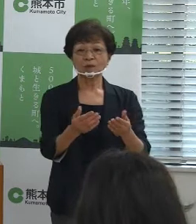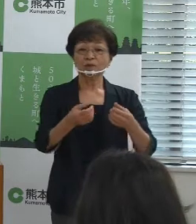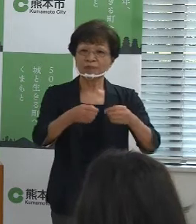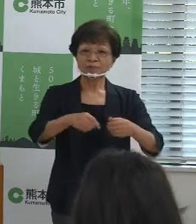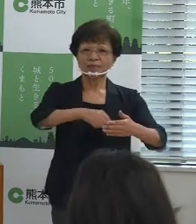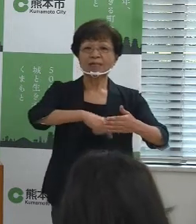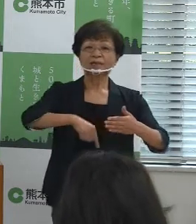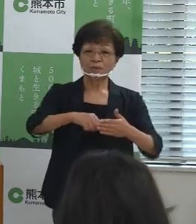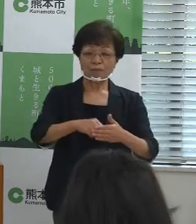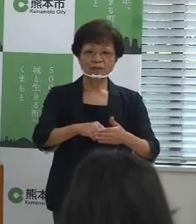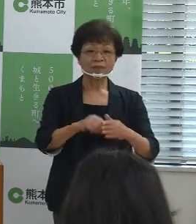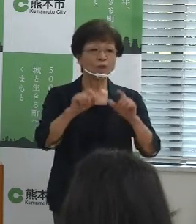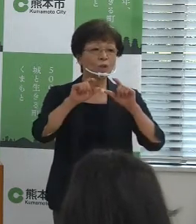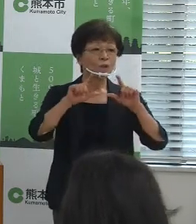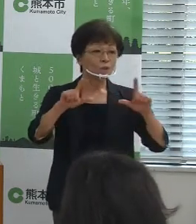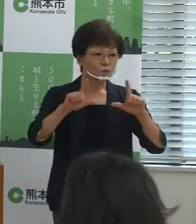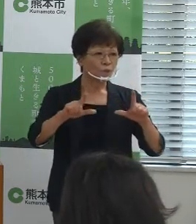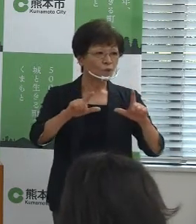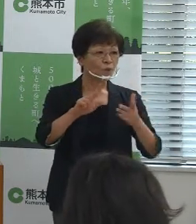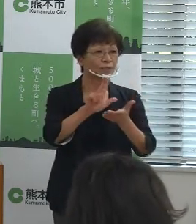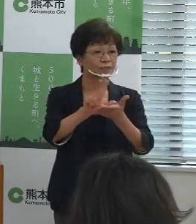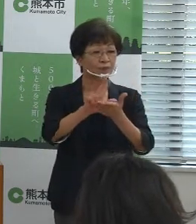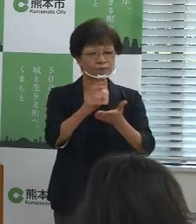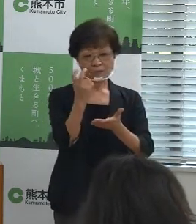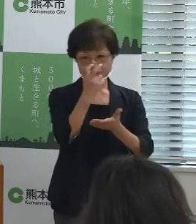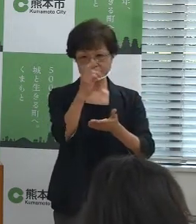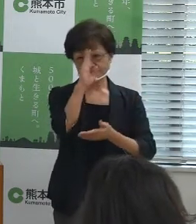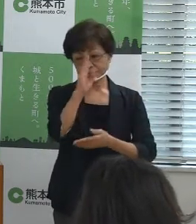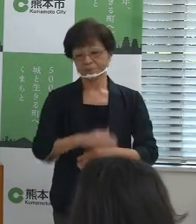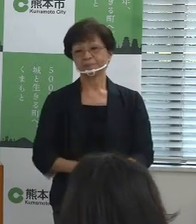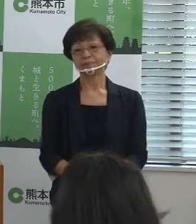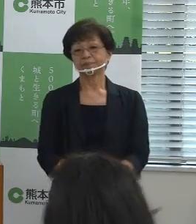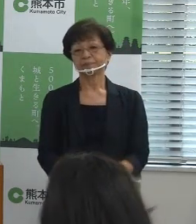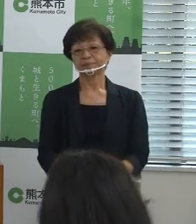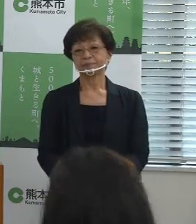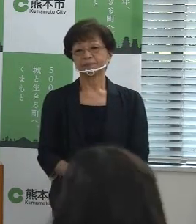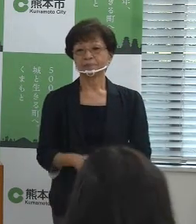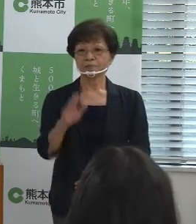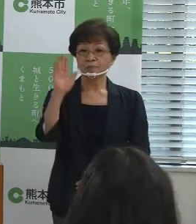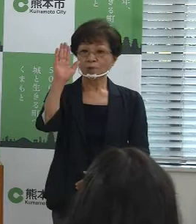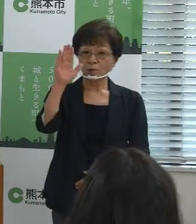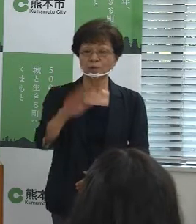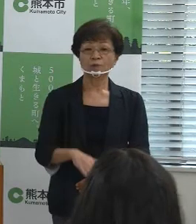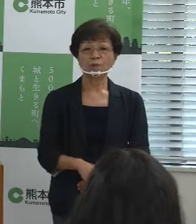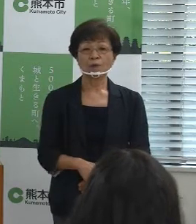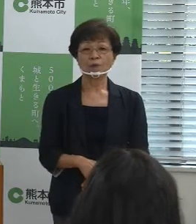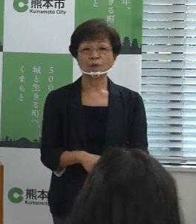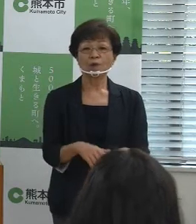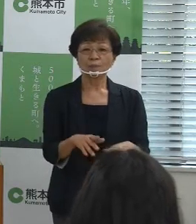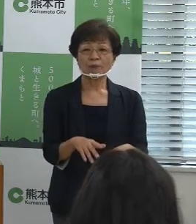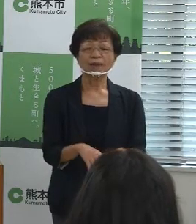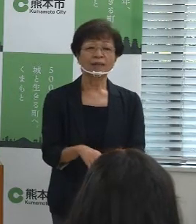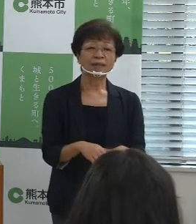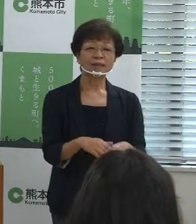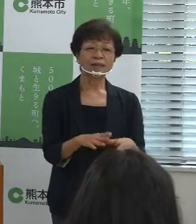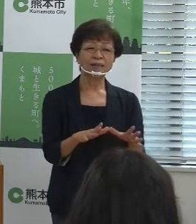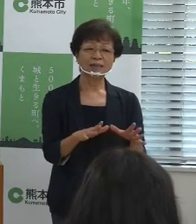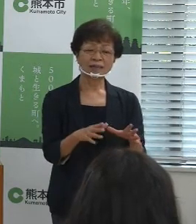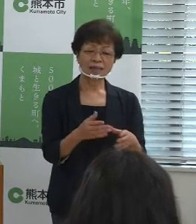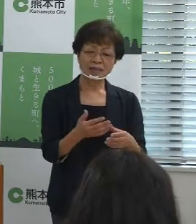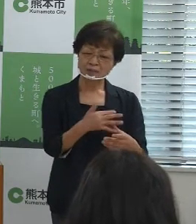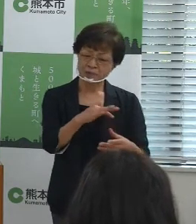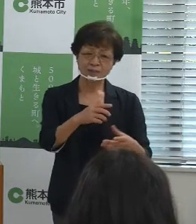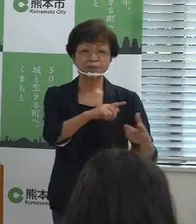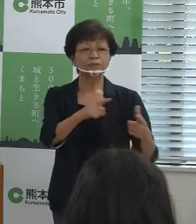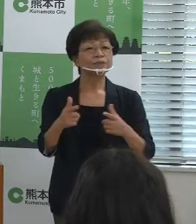の報道資料にてご確認をいただきたいと思います。今後も出水期が続きます。今